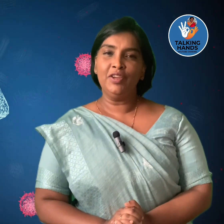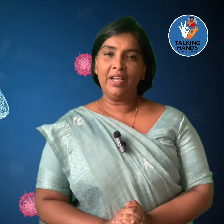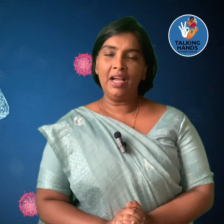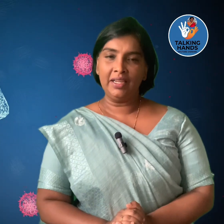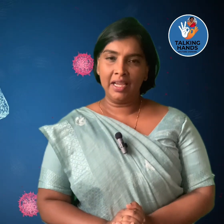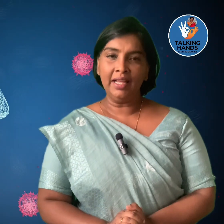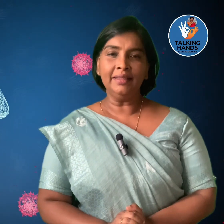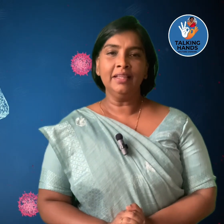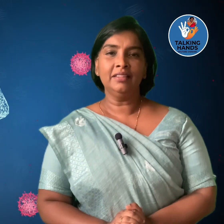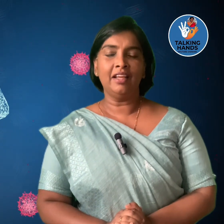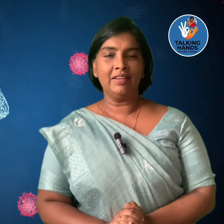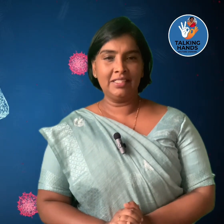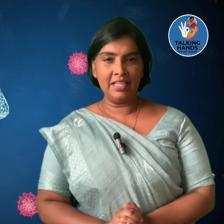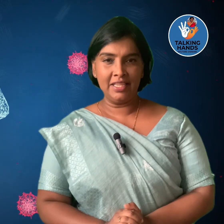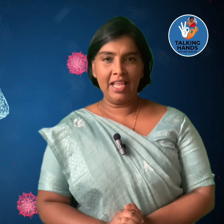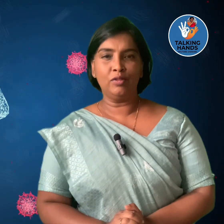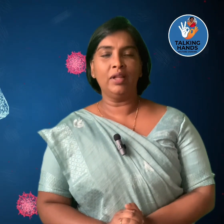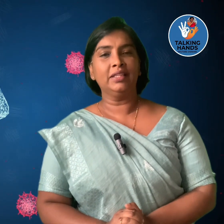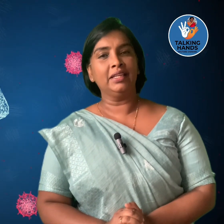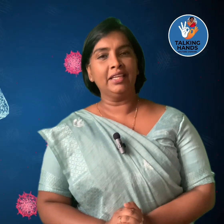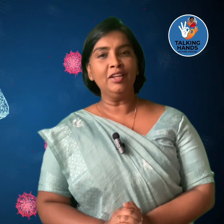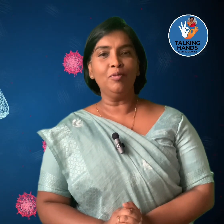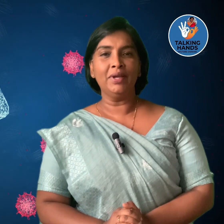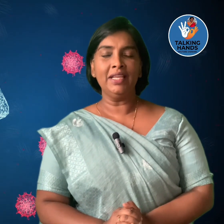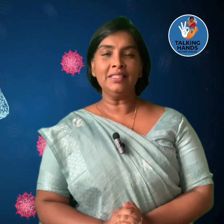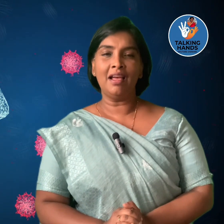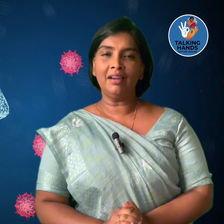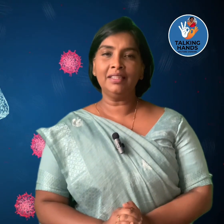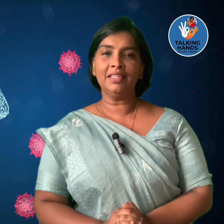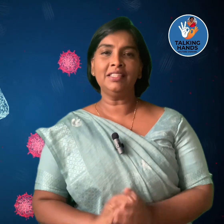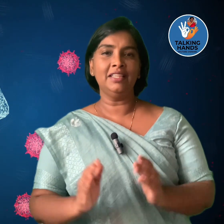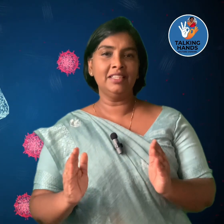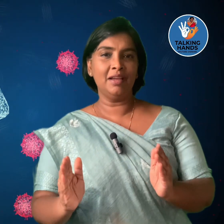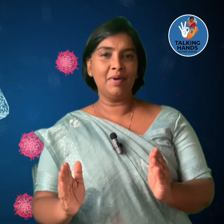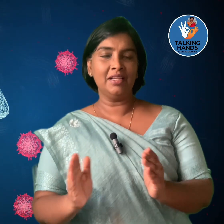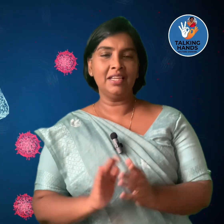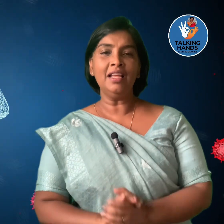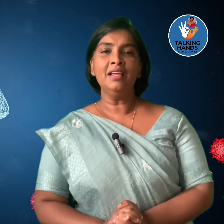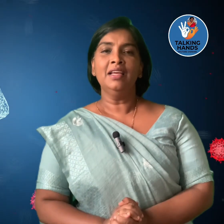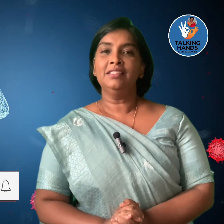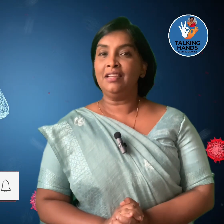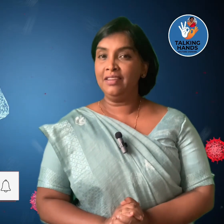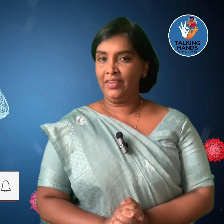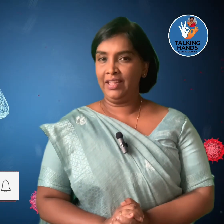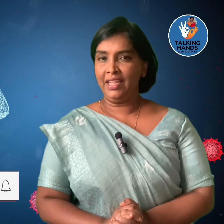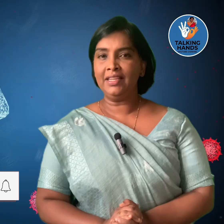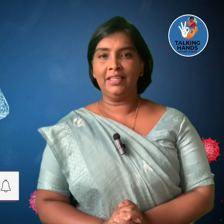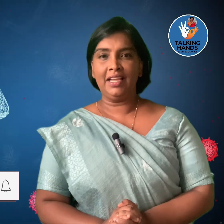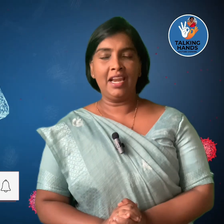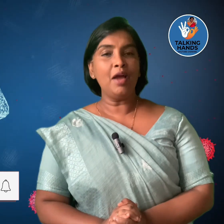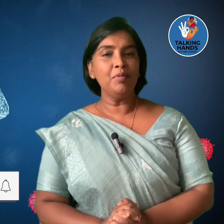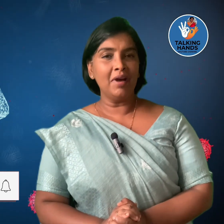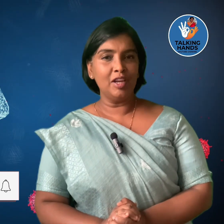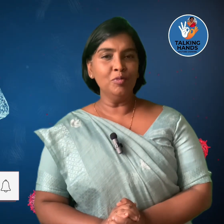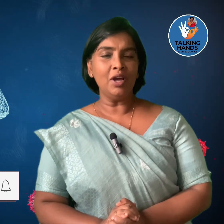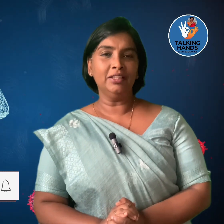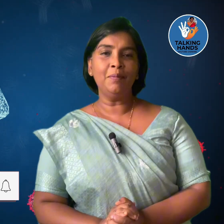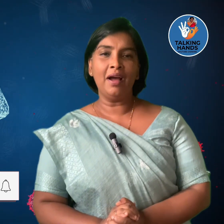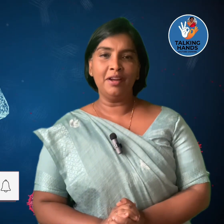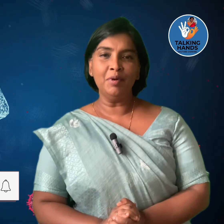එක හරහා තවත් සංඥා ඇතුළත් කරගෙන ඔබගේ සාර්ථක සංඥා භාෂා සංනිවේදනයක් කරගන්න. අපි බලමු අද පාඩම